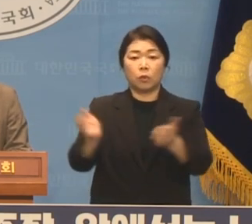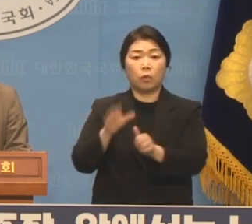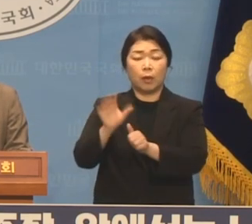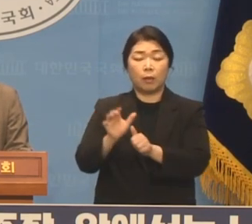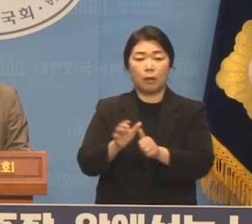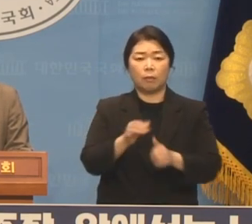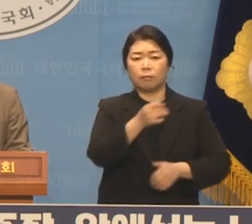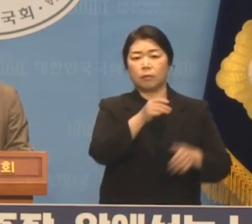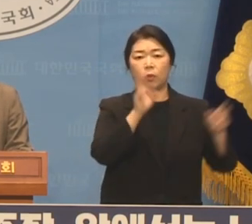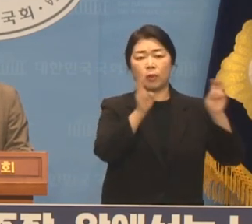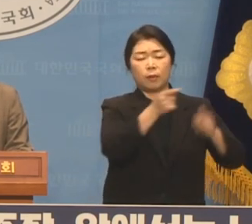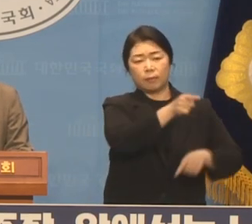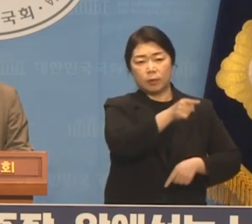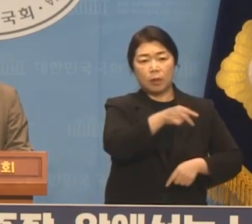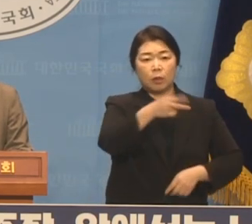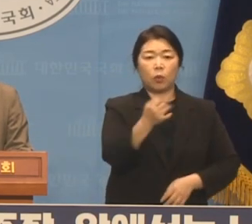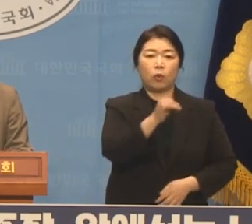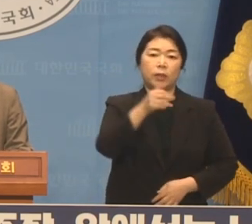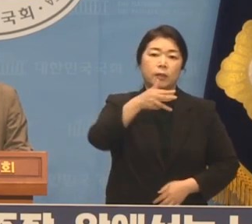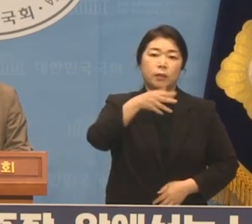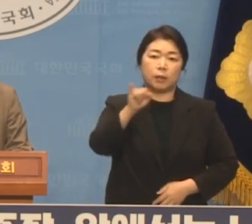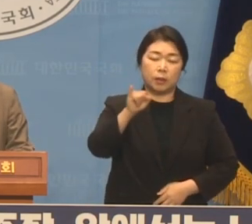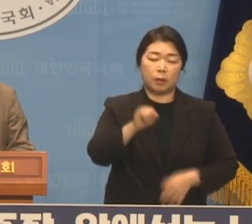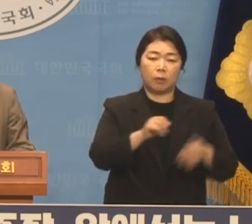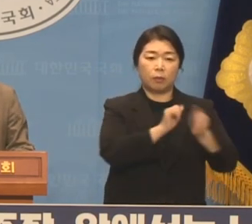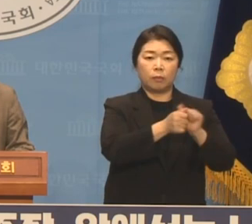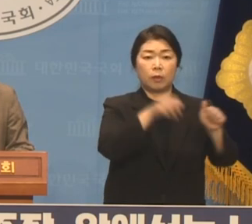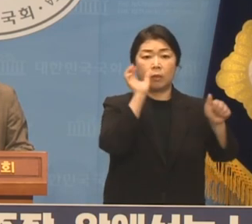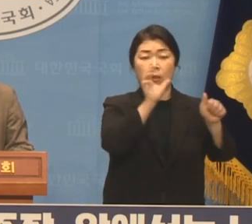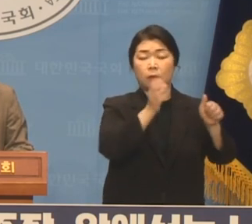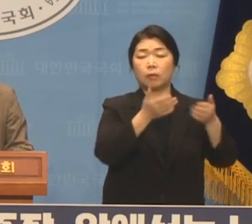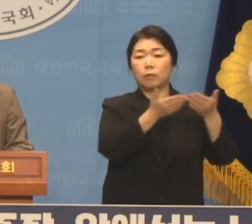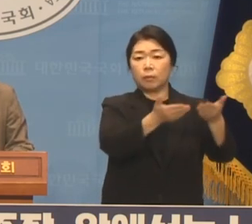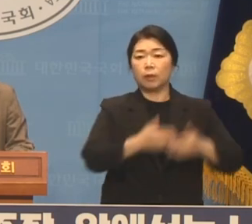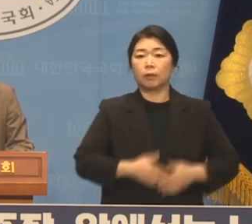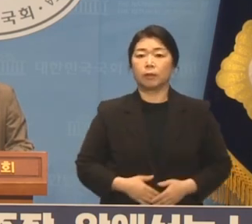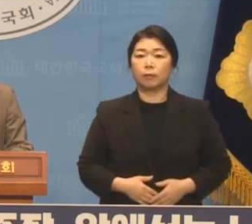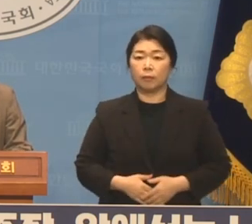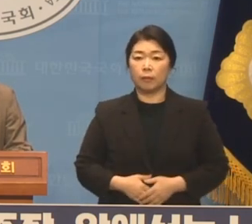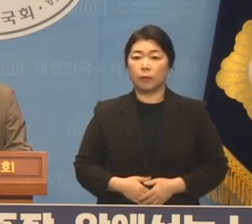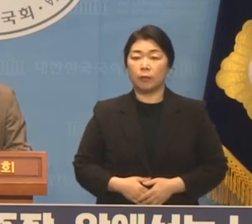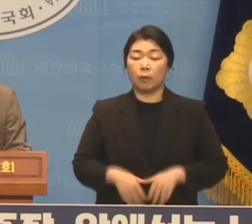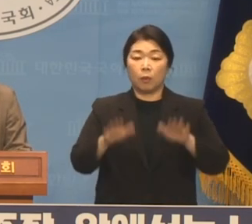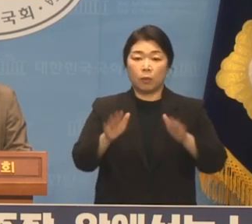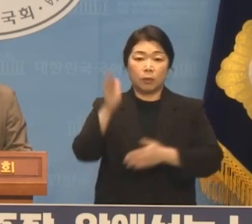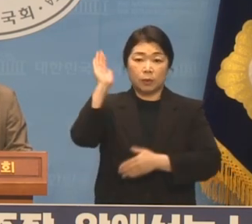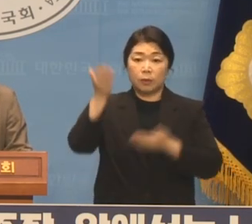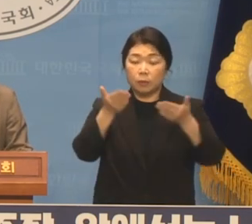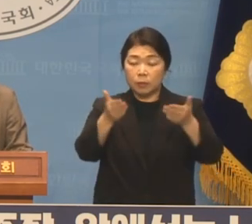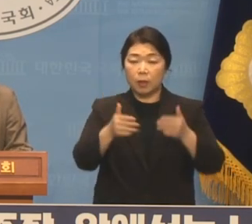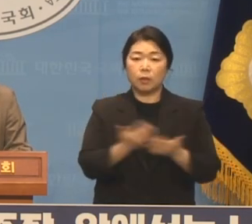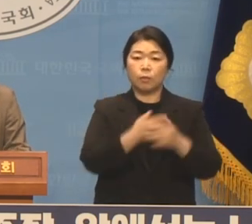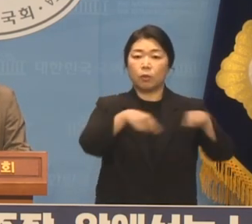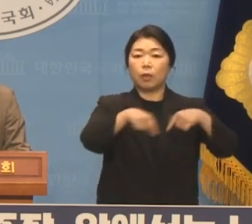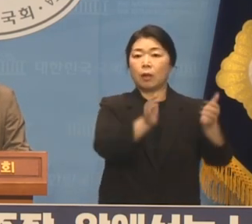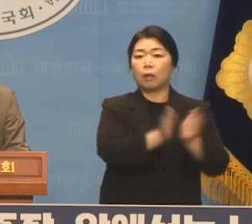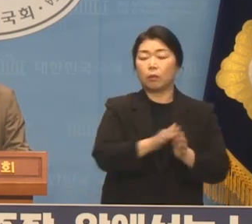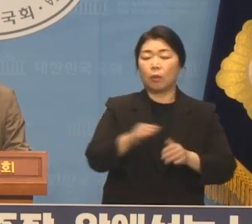불량기업 도이치모터스 규탄 기자회견 진행하도록 하겠습니다. 오늘 기자회견은